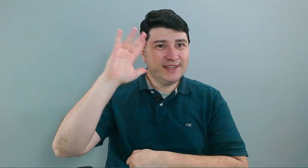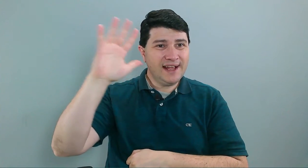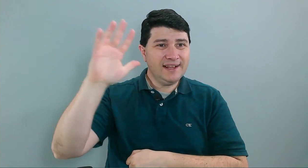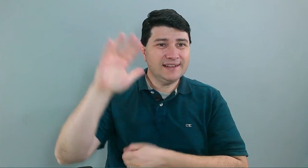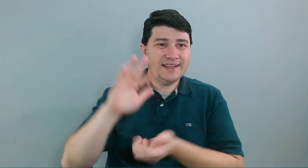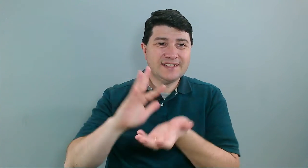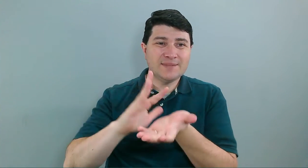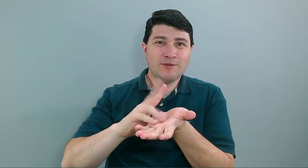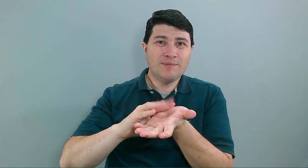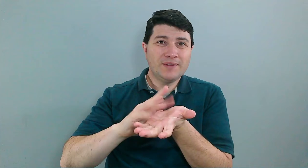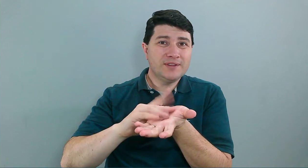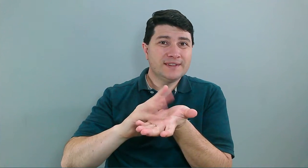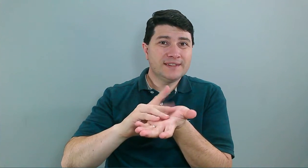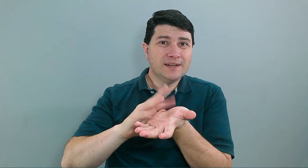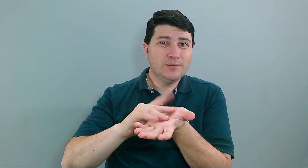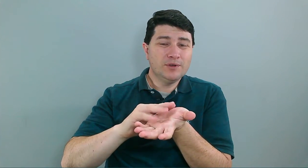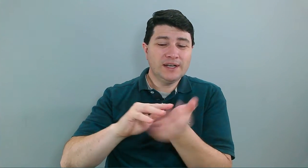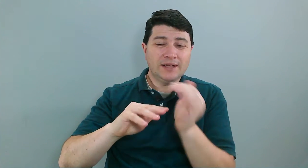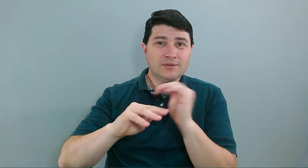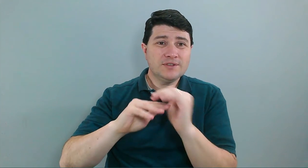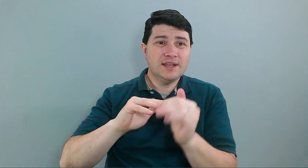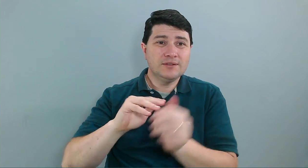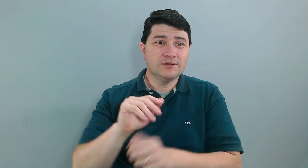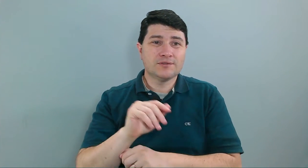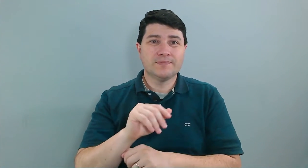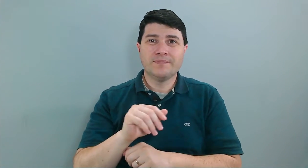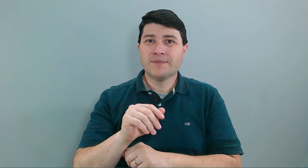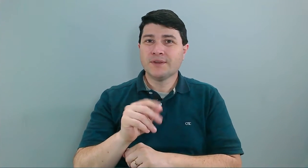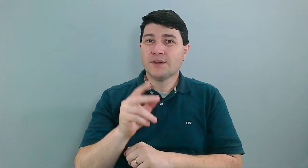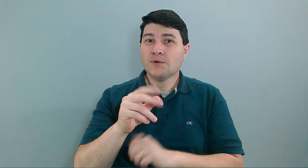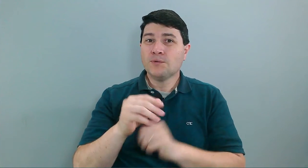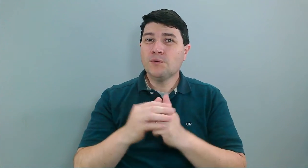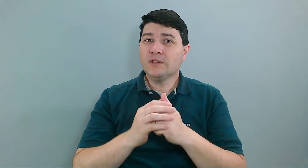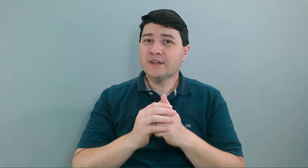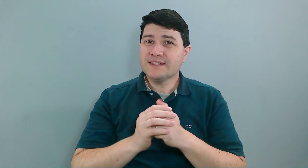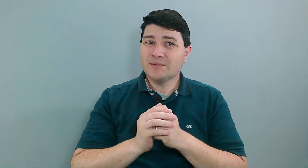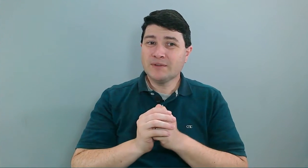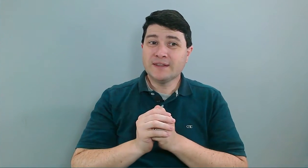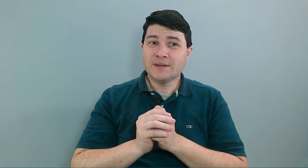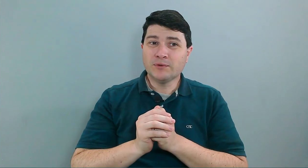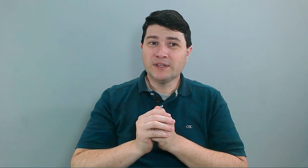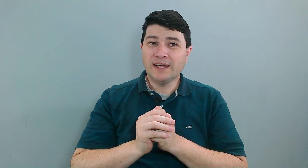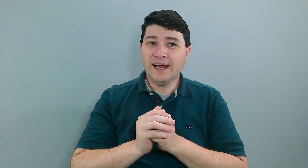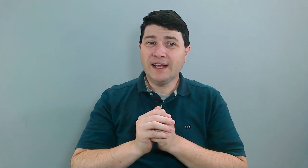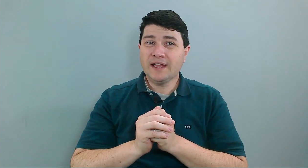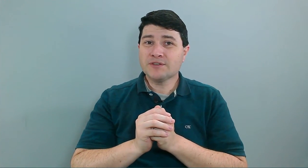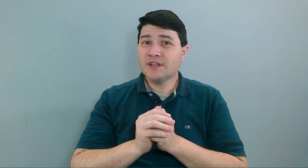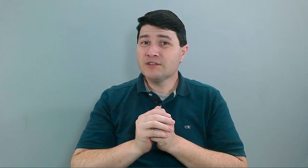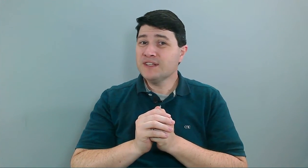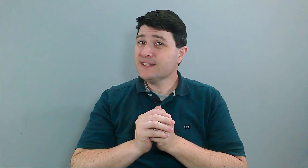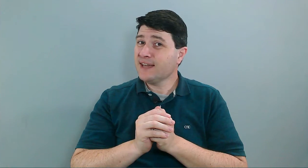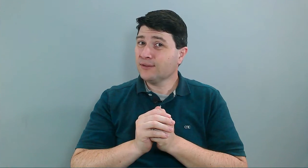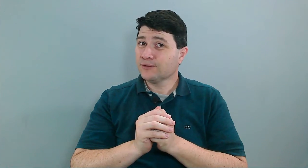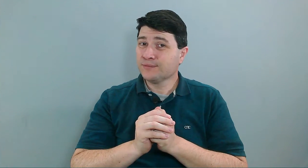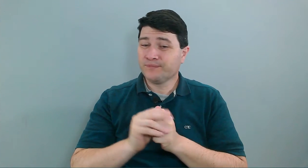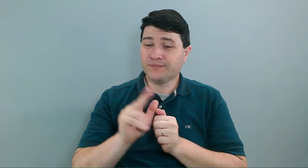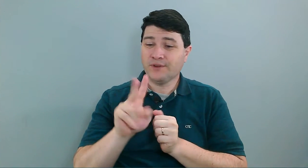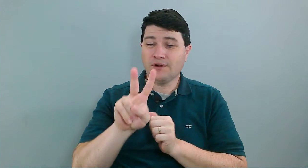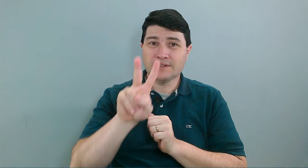meditar tem esse movimento de tamborilar dos dedos. Um outro exemplo de tamborilar é o sinal de inseto. Ó, sinal